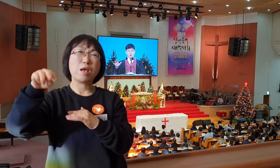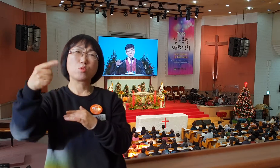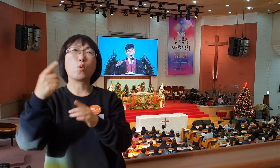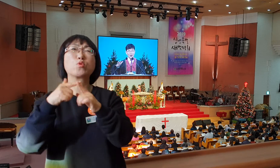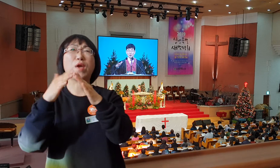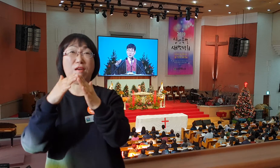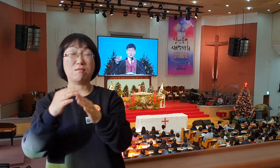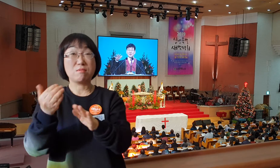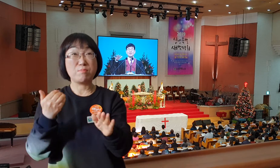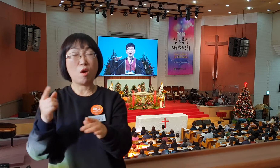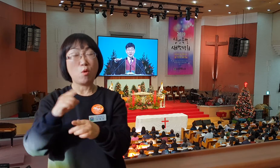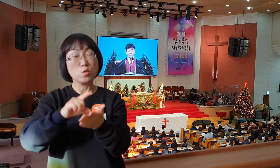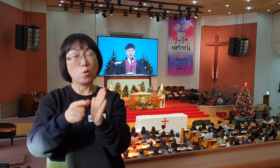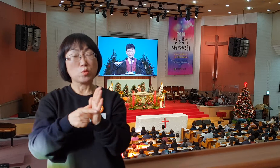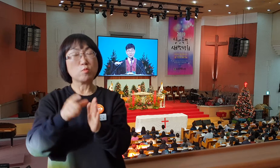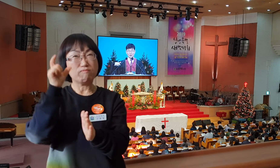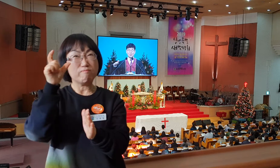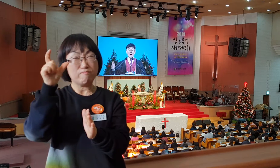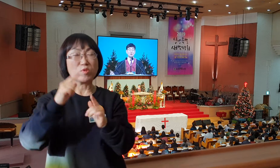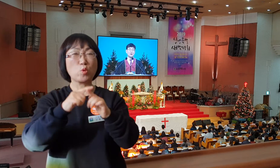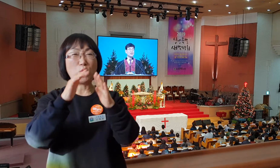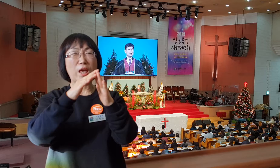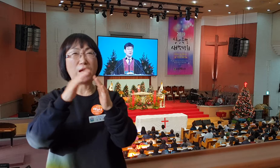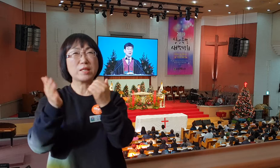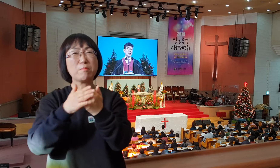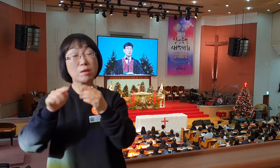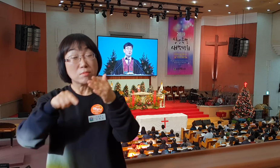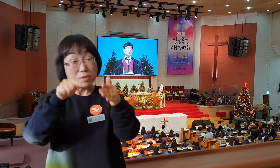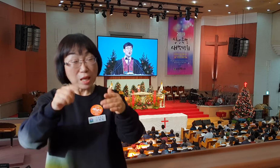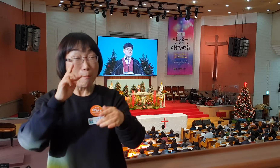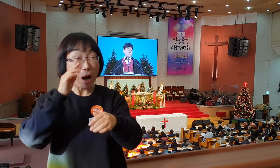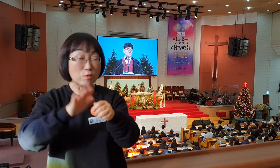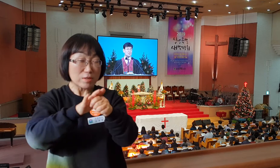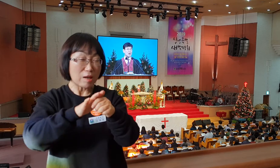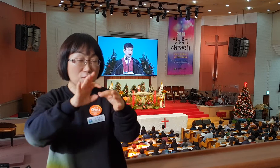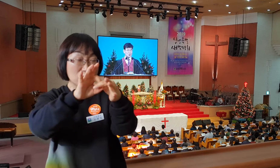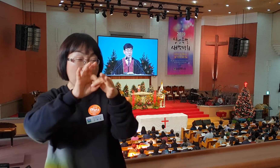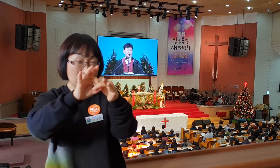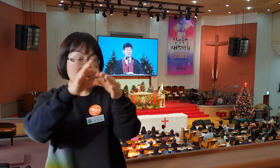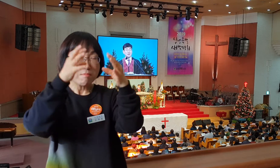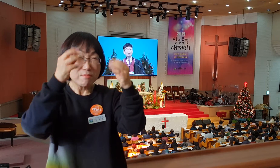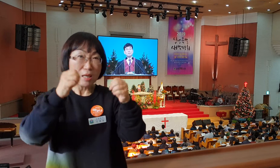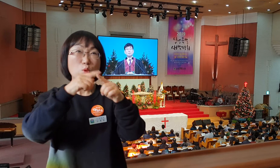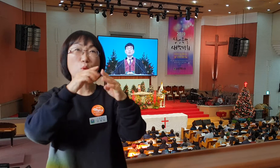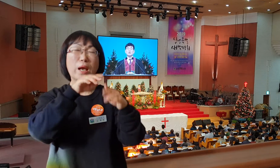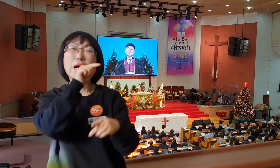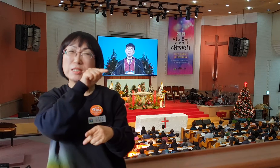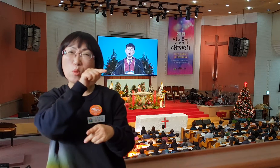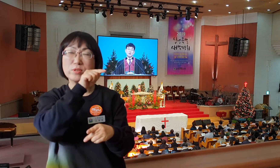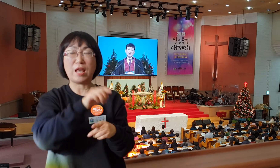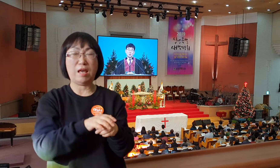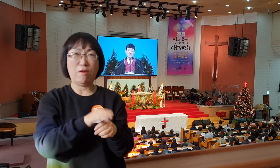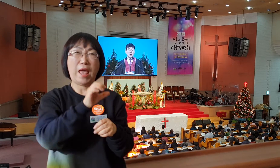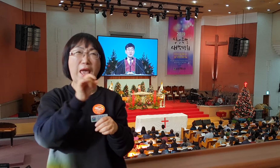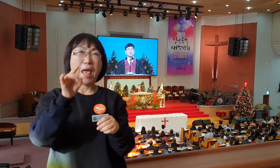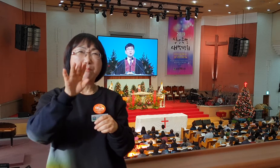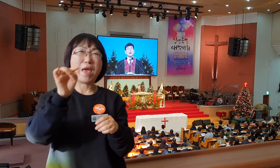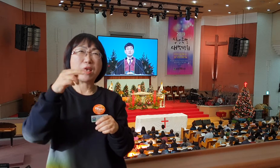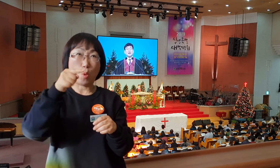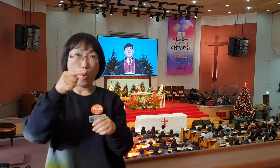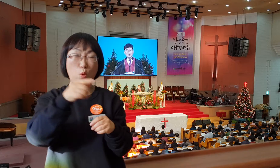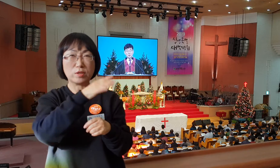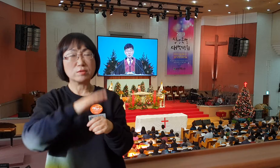이미 있는 교회, 어느 정도 탄탄한 교회 그리고 바울이 굉장히 사랑하고 관심이 많았던 교회입니다. 인천이라는 도시가